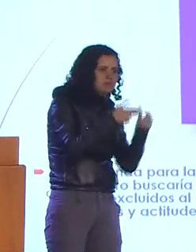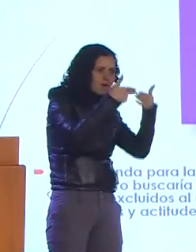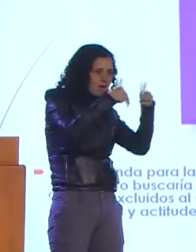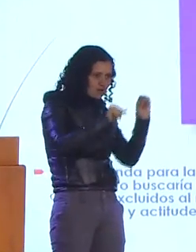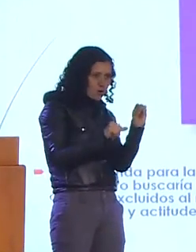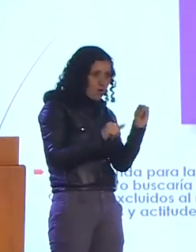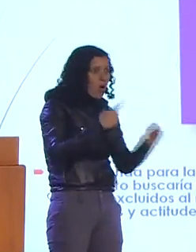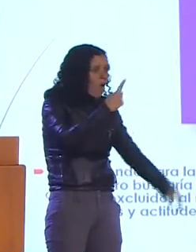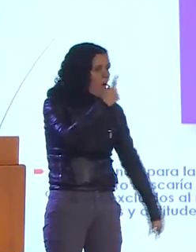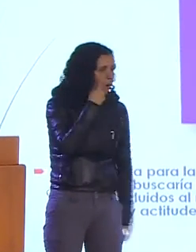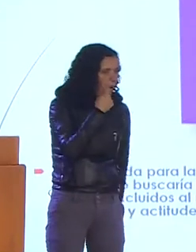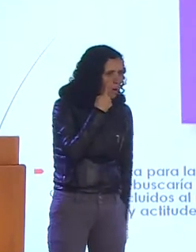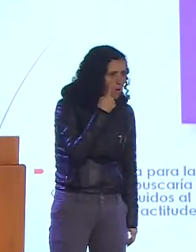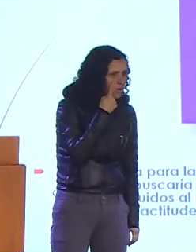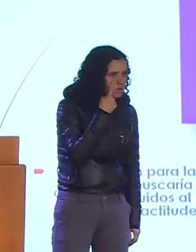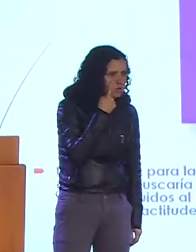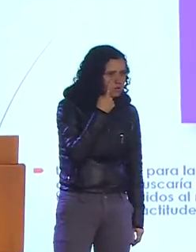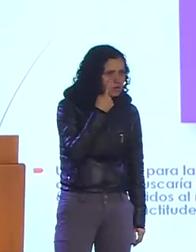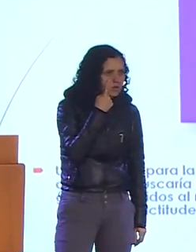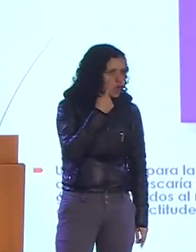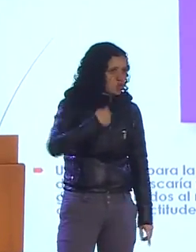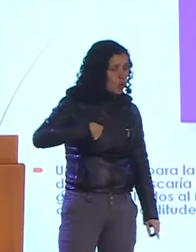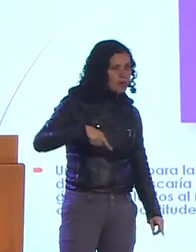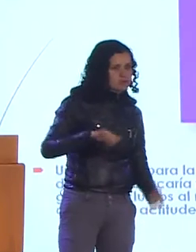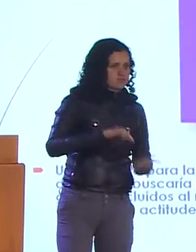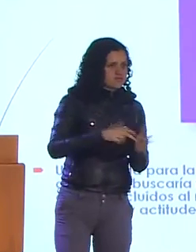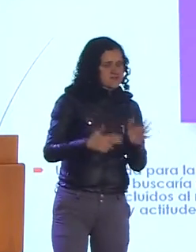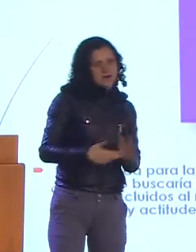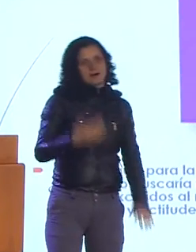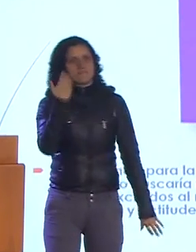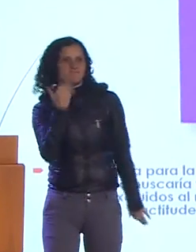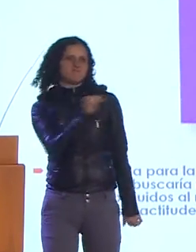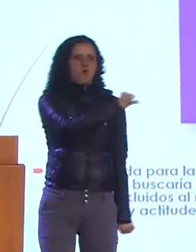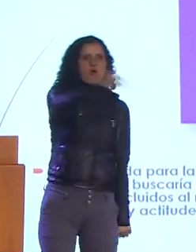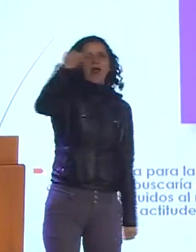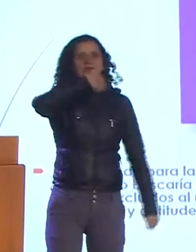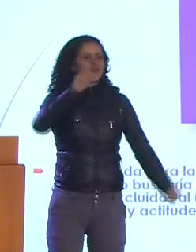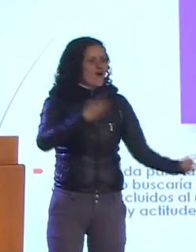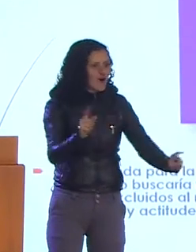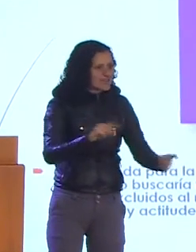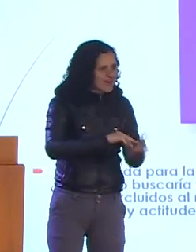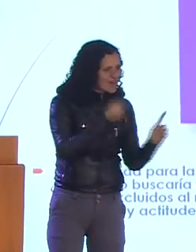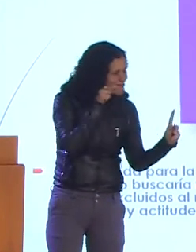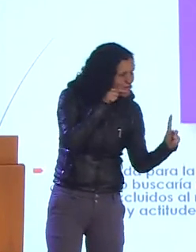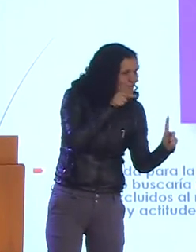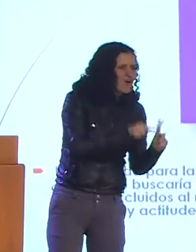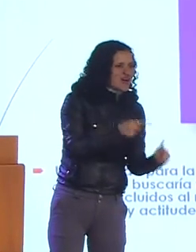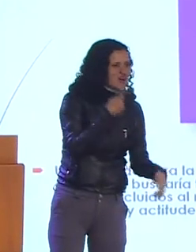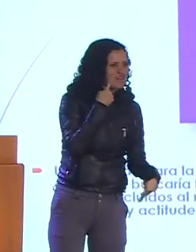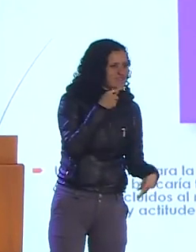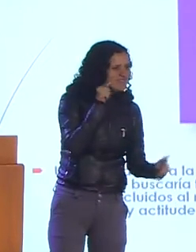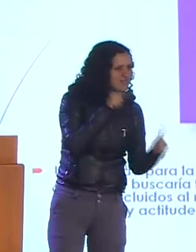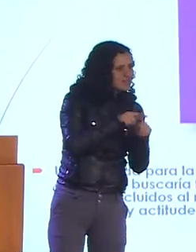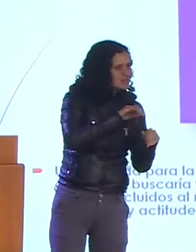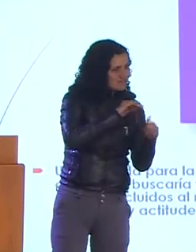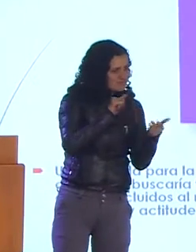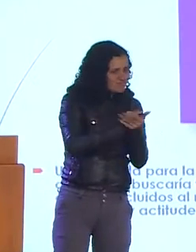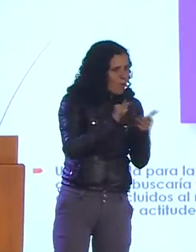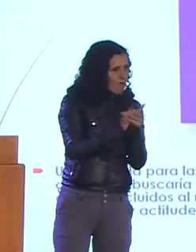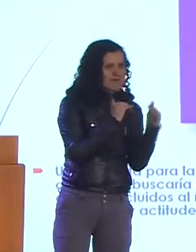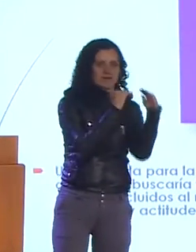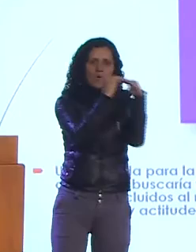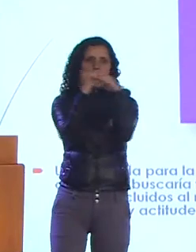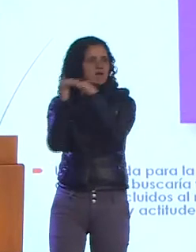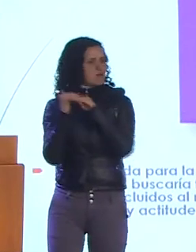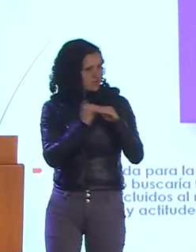género, ojo, no estoy hablando de feminismo ultranza, estoy hablando de un enfoque que nos sitúe en igualdad